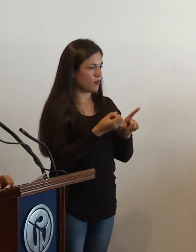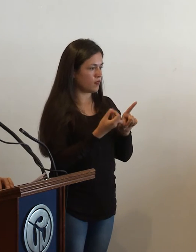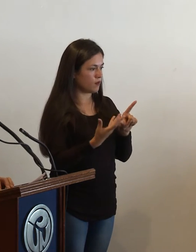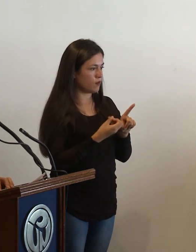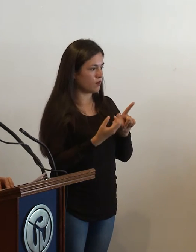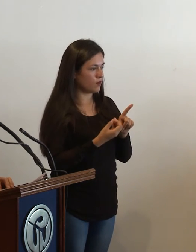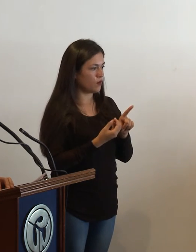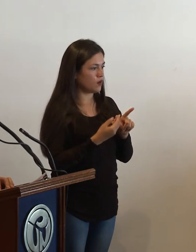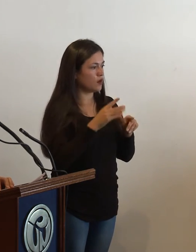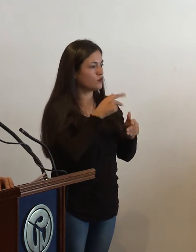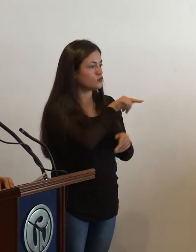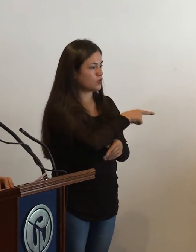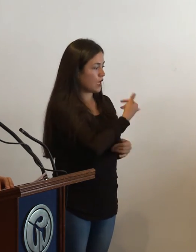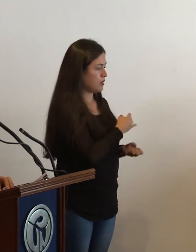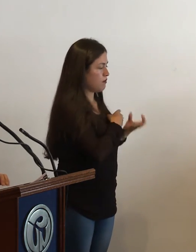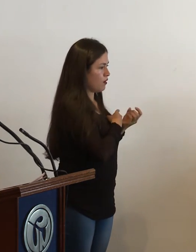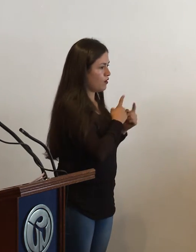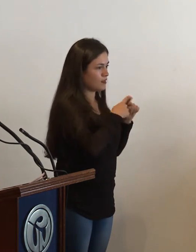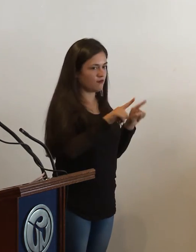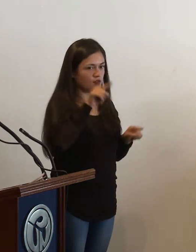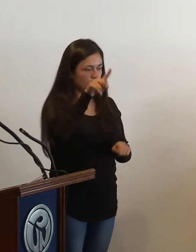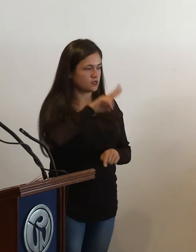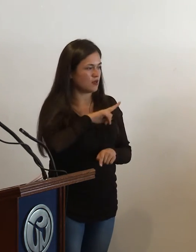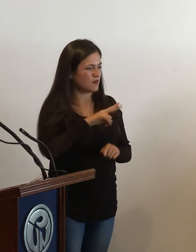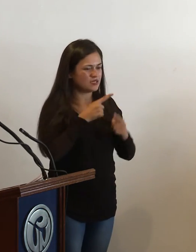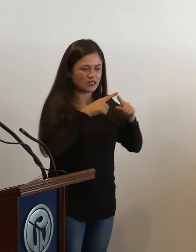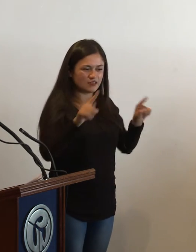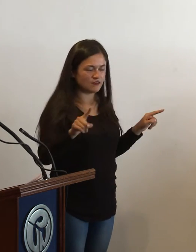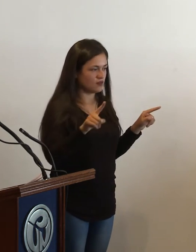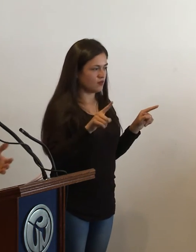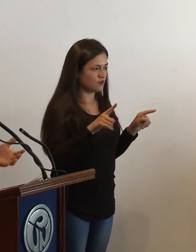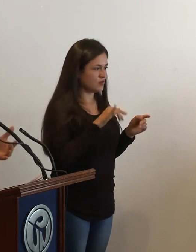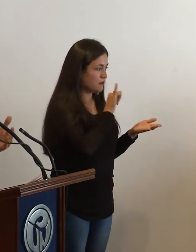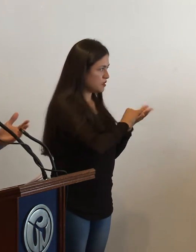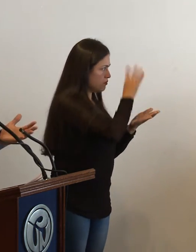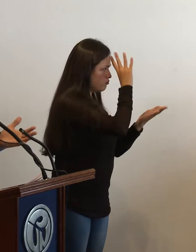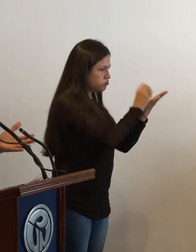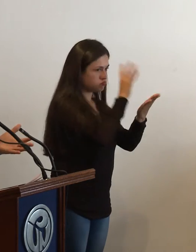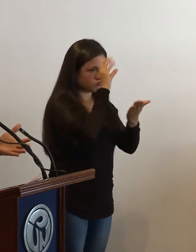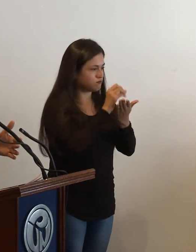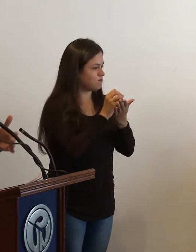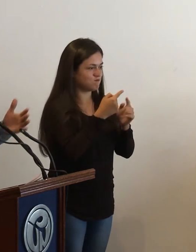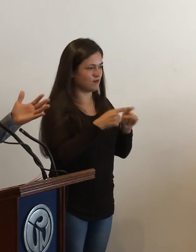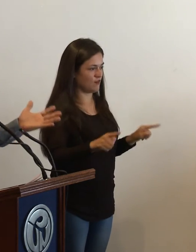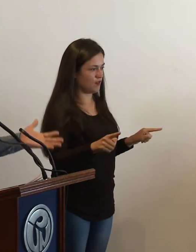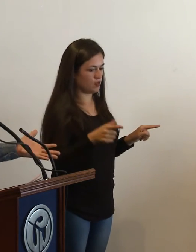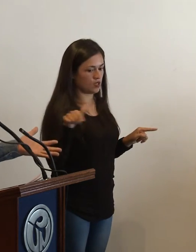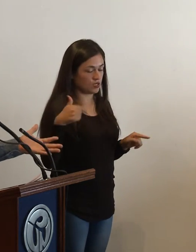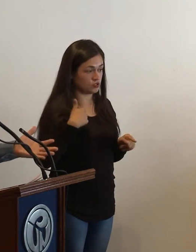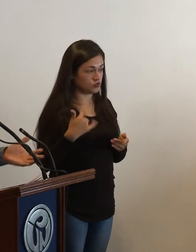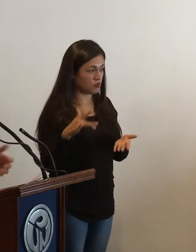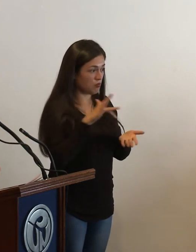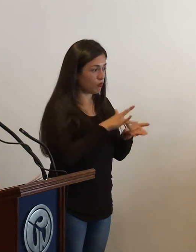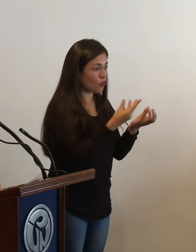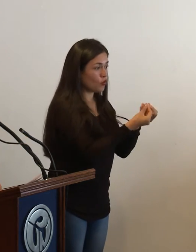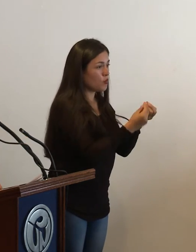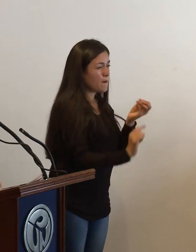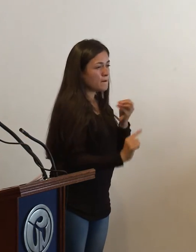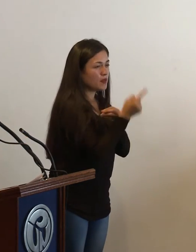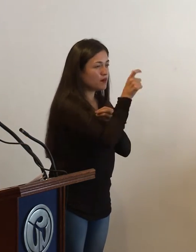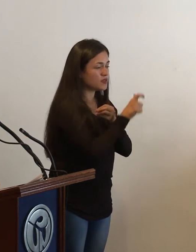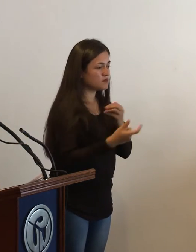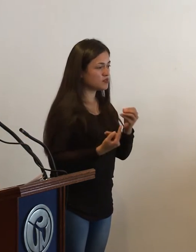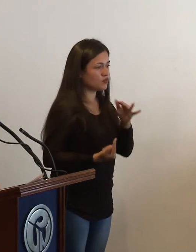ustedes aquí, nosotros allá en el grupo. Entonces, pues yo no pertenezco a los fundadores de